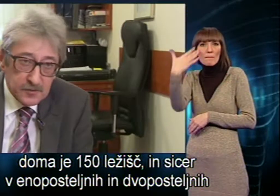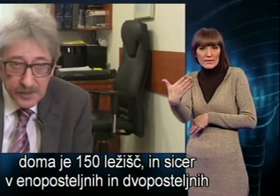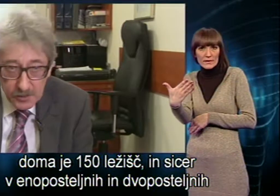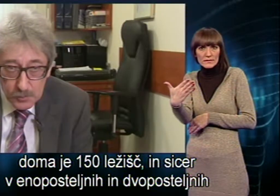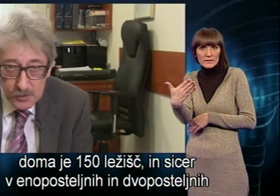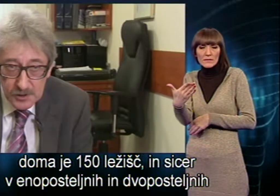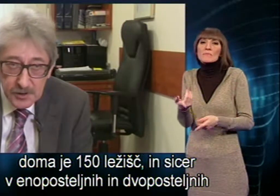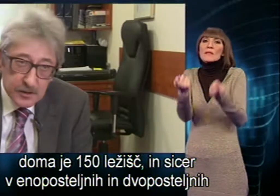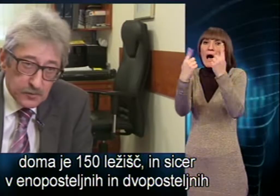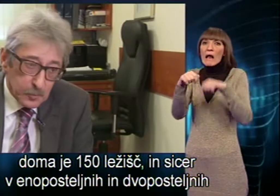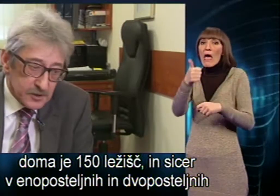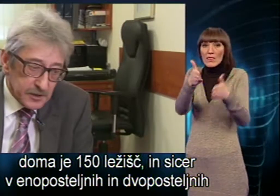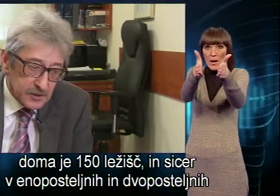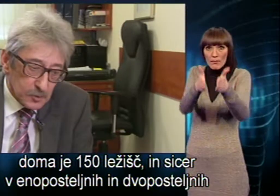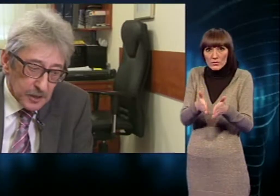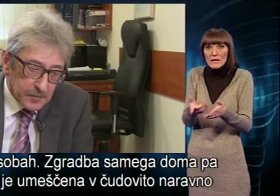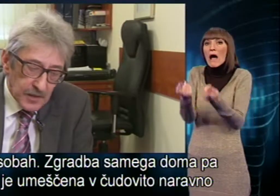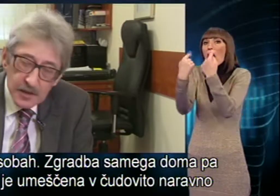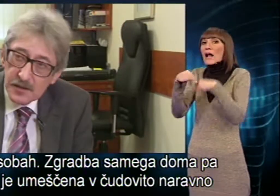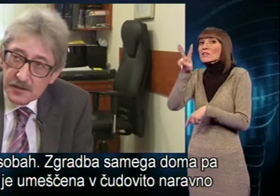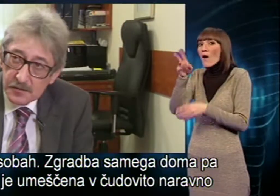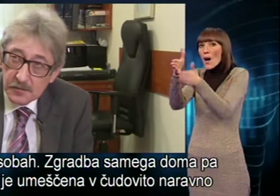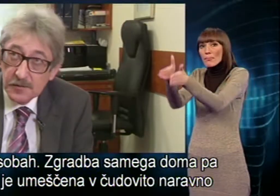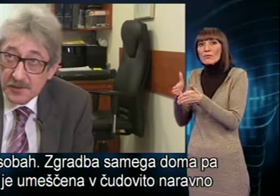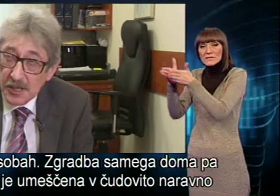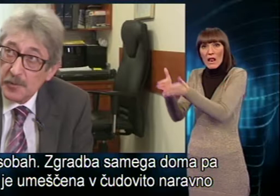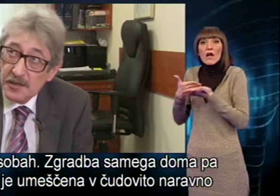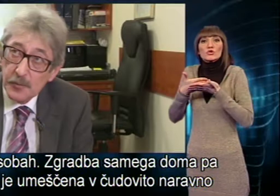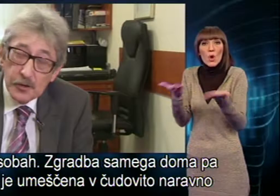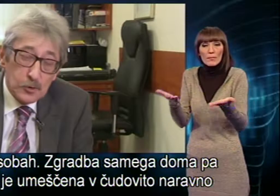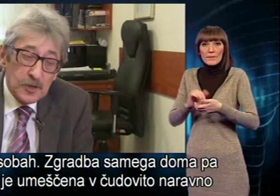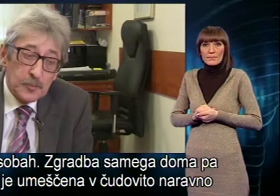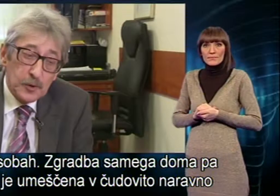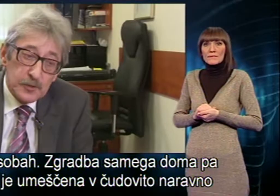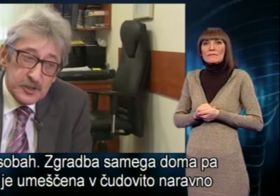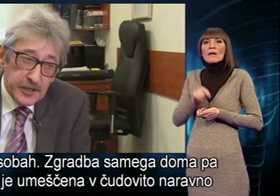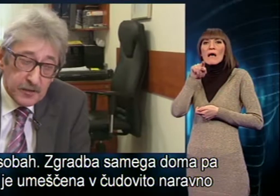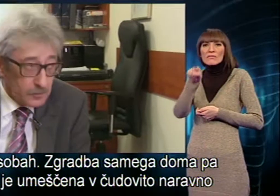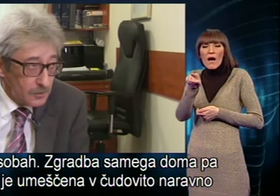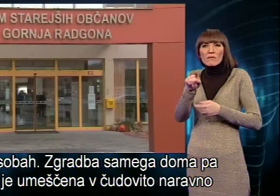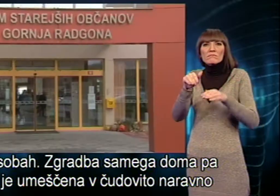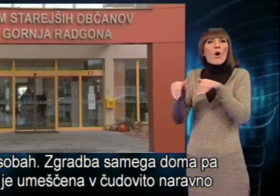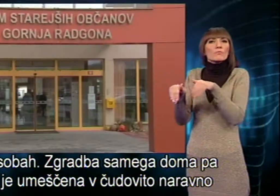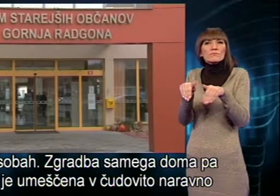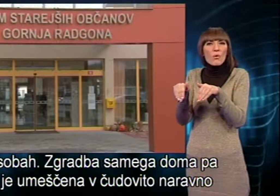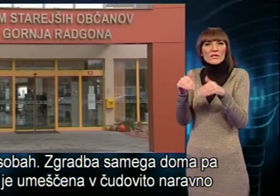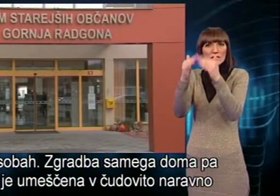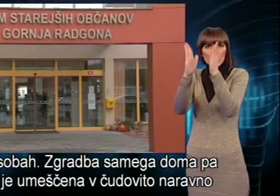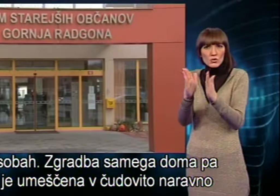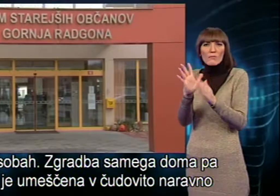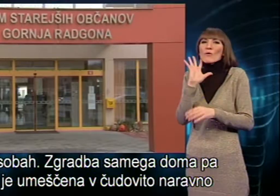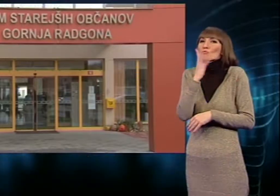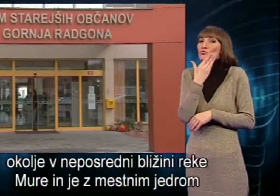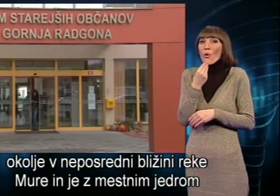in sicer v enoposteljnih in dvoposteljnih sobah. Zgradba samega doma je pa umeščena v, mislim, da